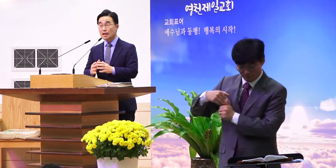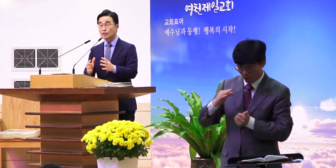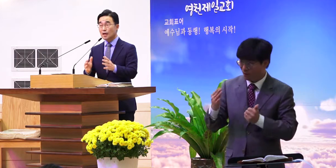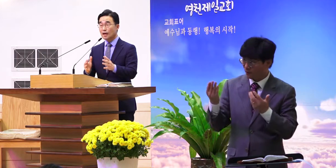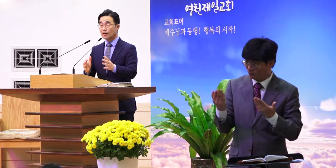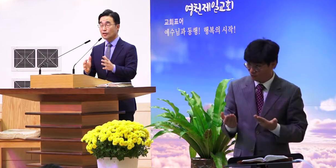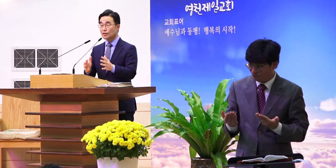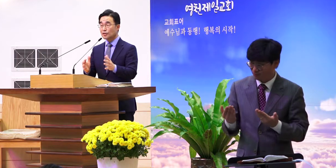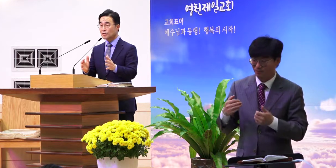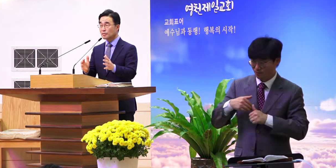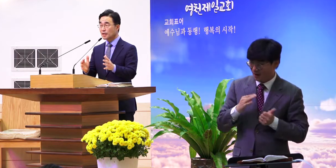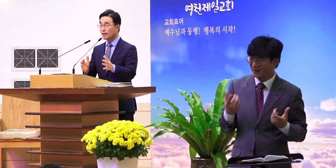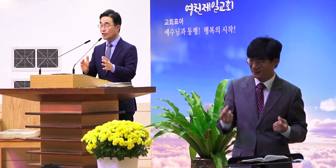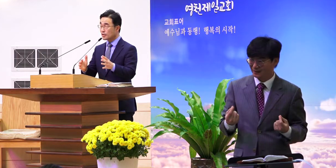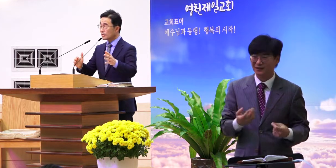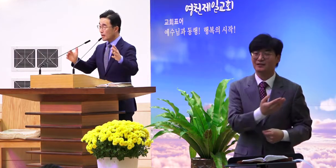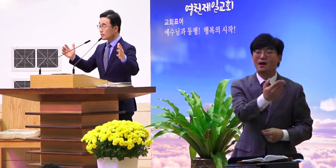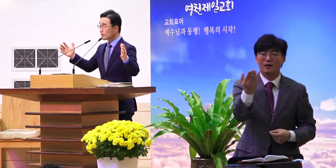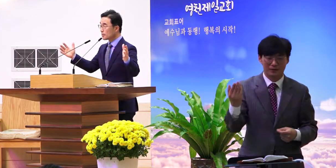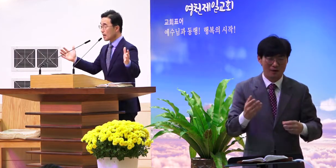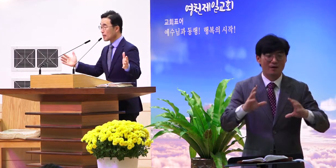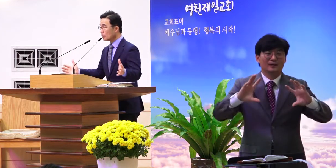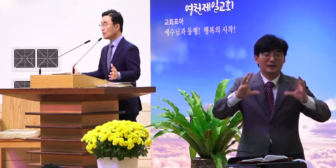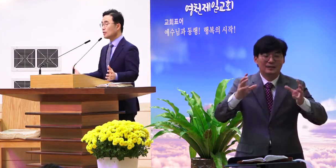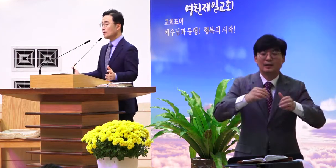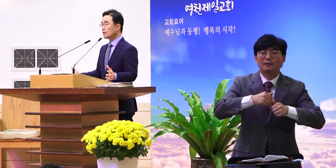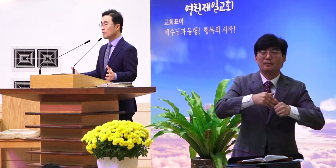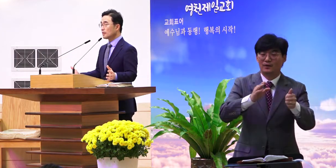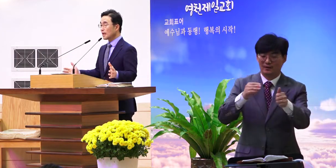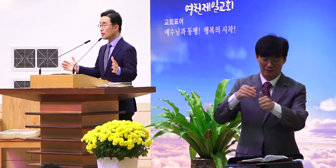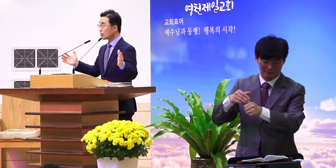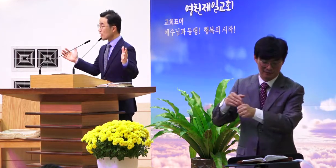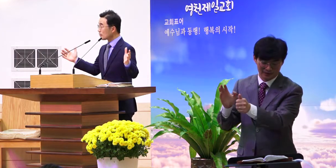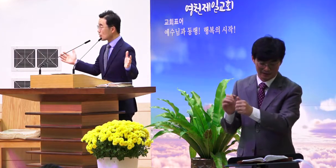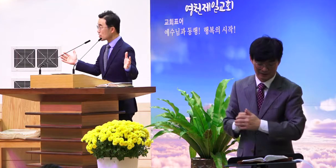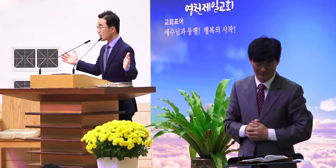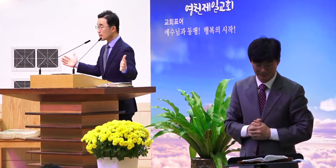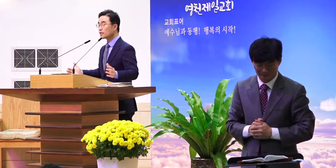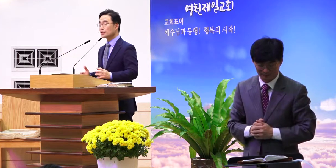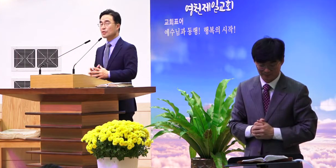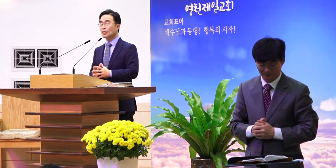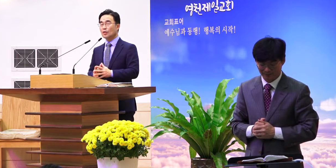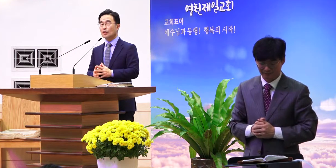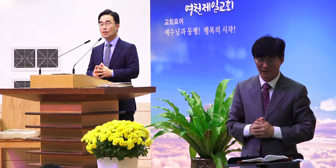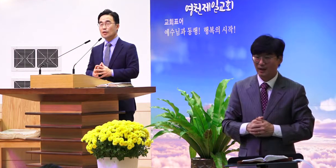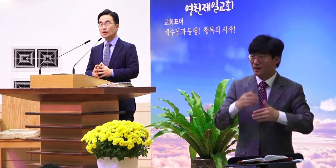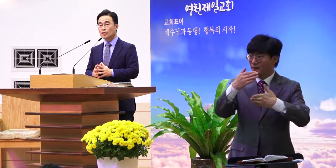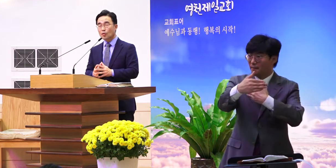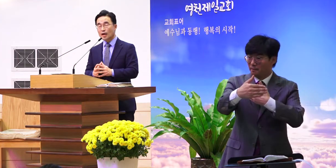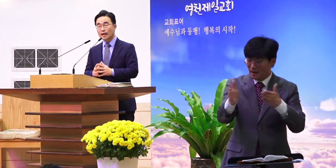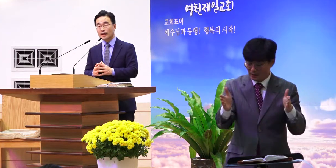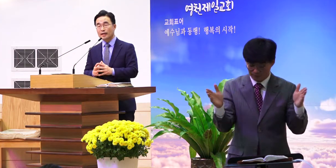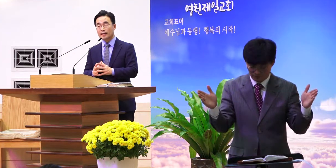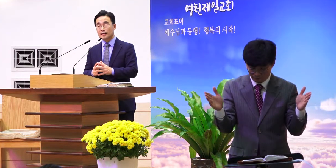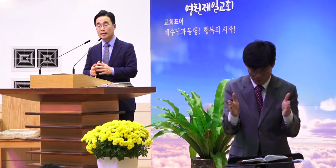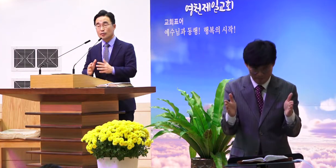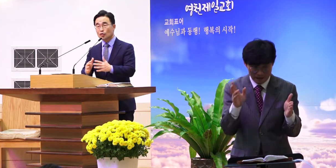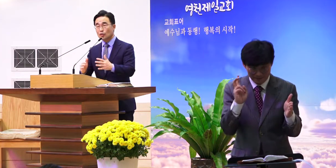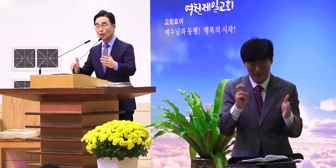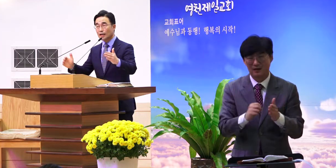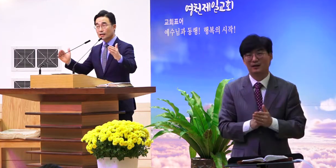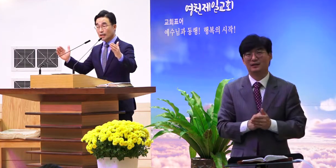여러분, 이 장소가 어떤 곳이었습니까? 넓지는 않았을 겁니다. 아마도 그리 많이 여기만큼 넓지는 않았을 것이고 그 공간에,